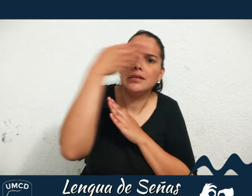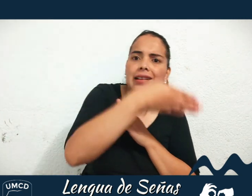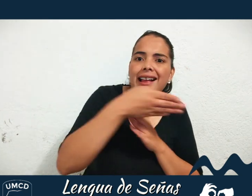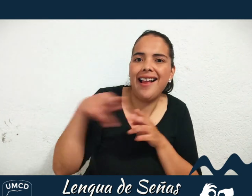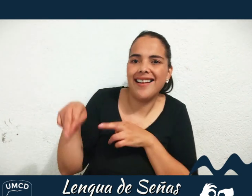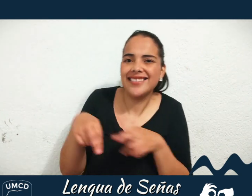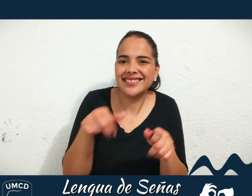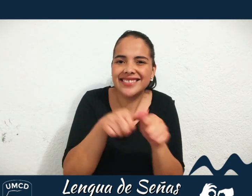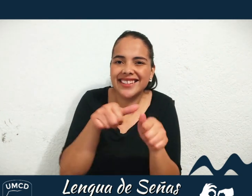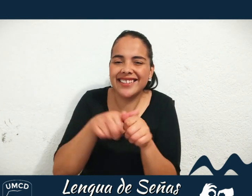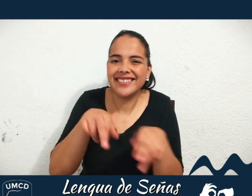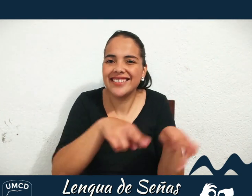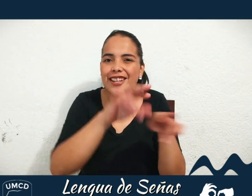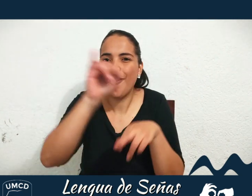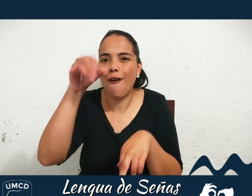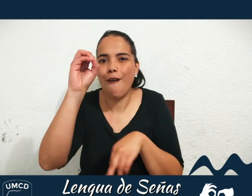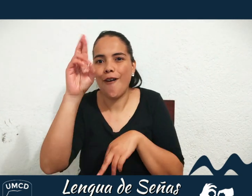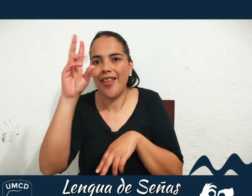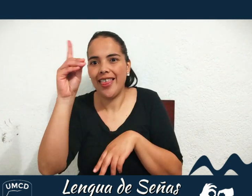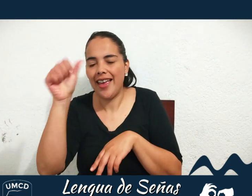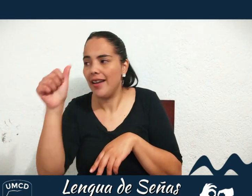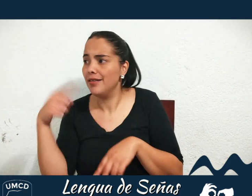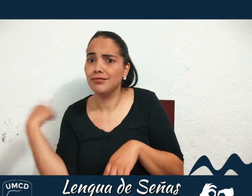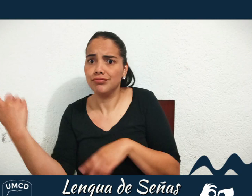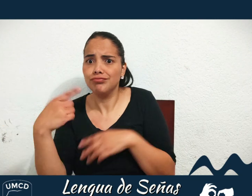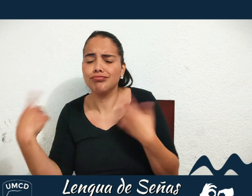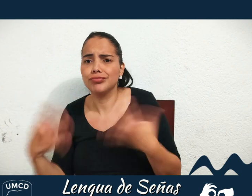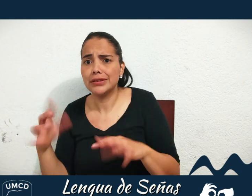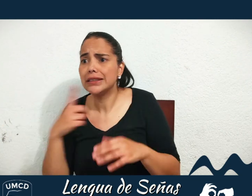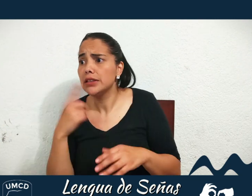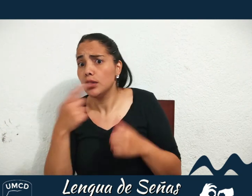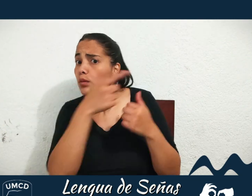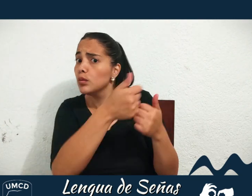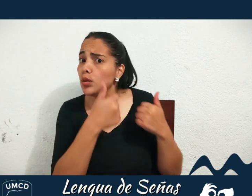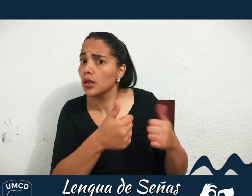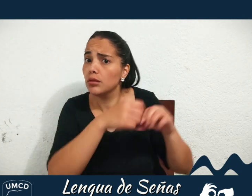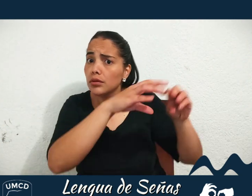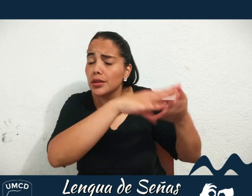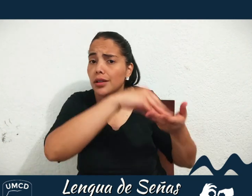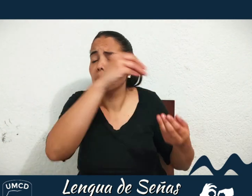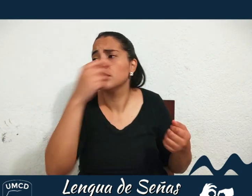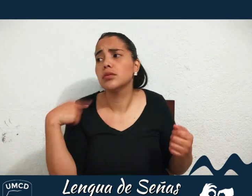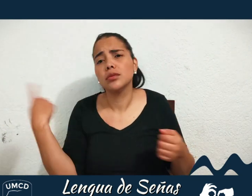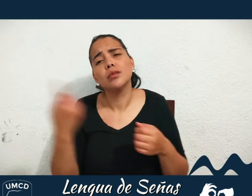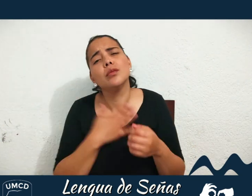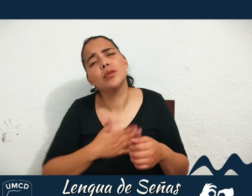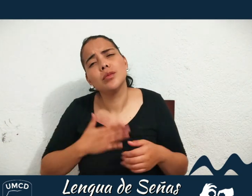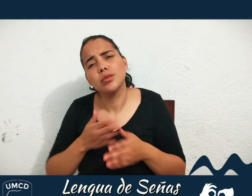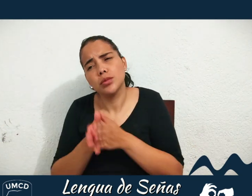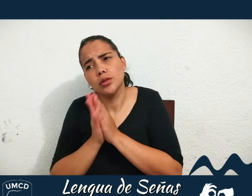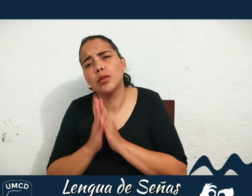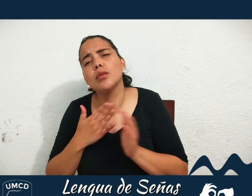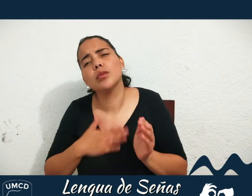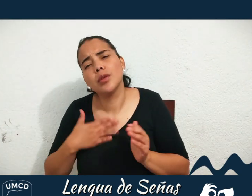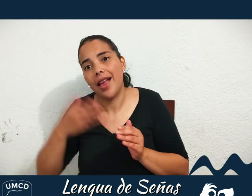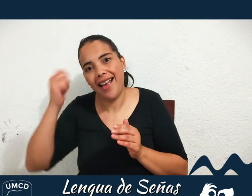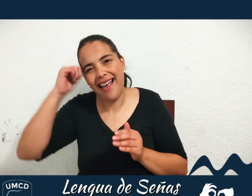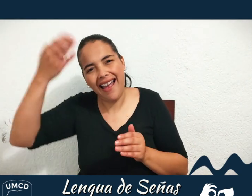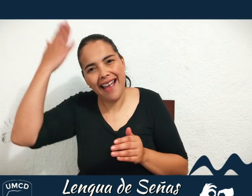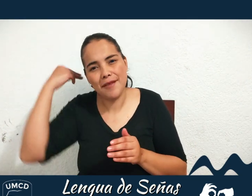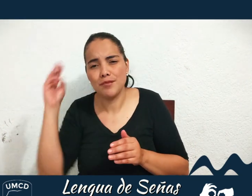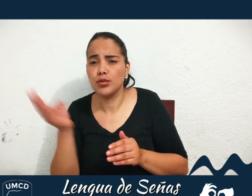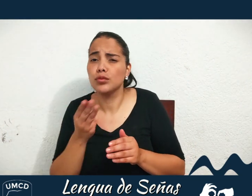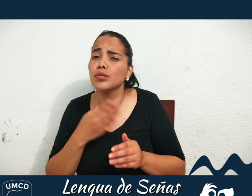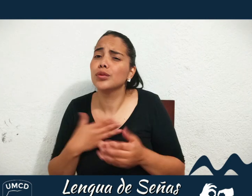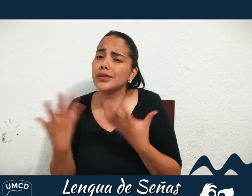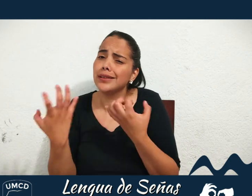En ese momento, estas 2 tribus y media habían visto que esa tierra era buena y habían pedido a Moisés que les concediera